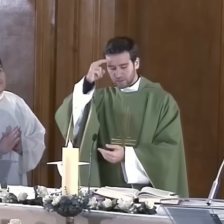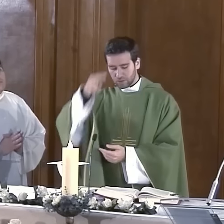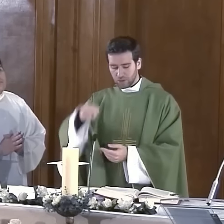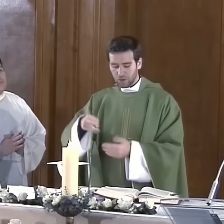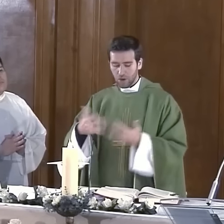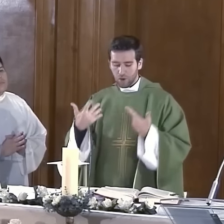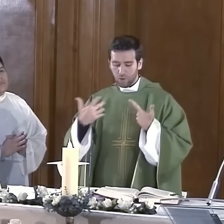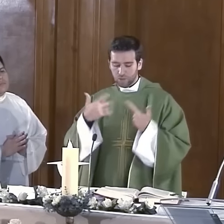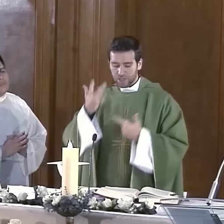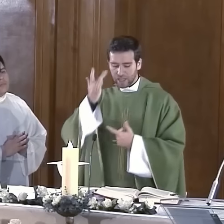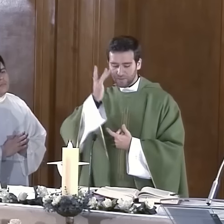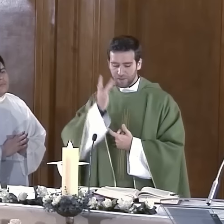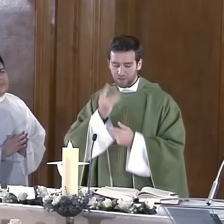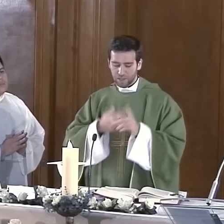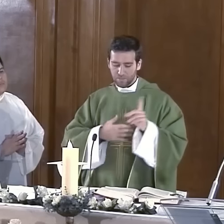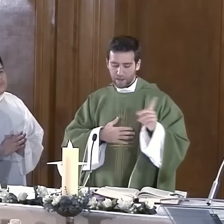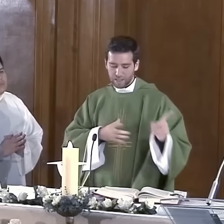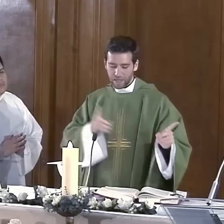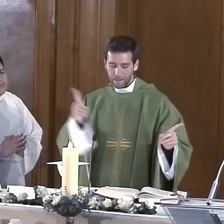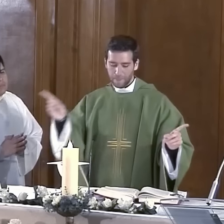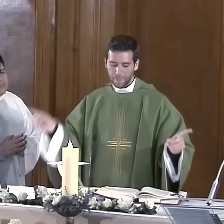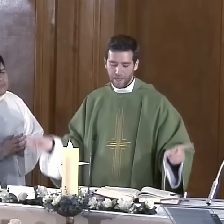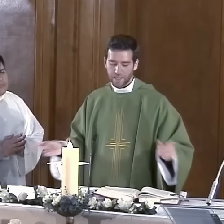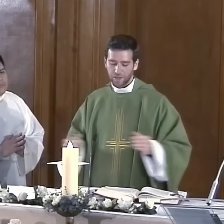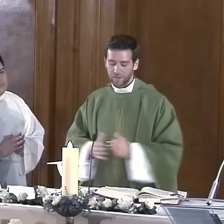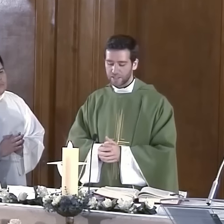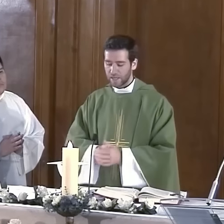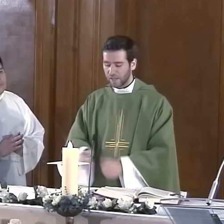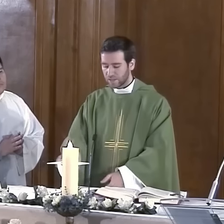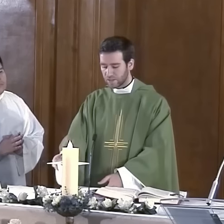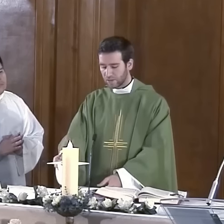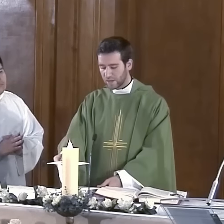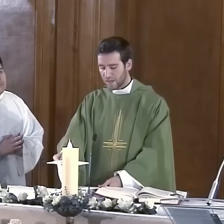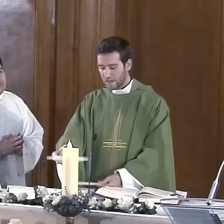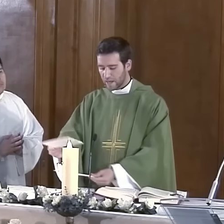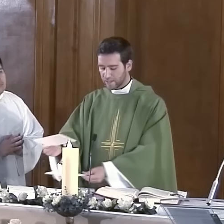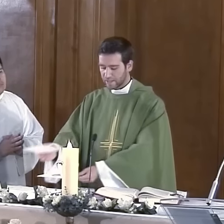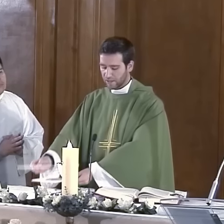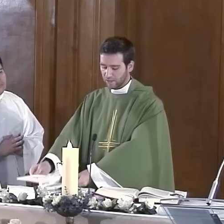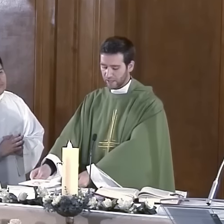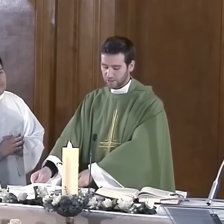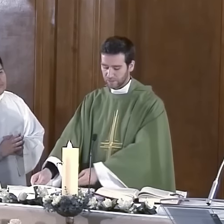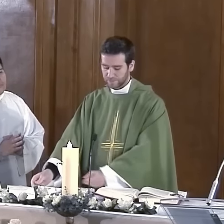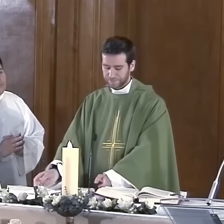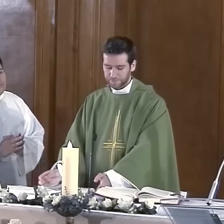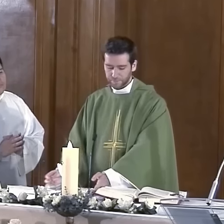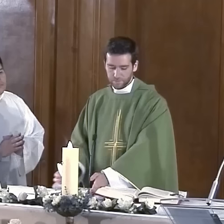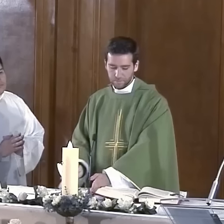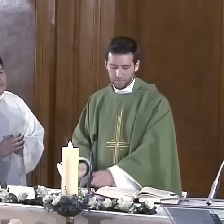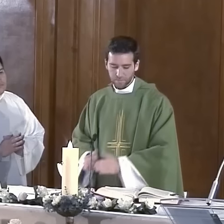ofrezca en tu honor un sacrificio sin mancha desde donde sale el sol hasta el ocaso.